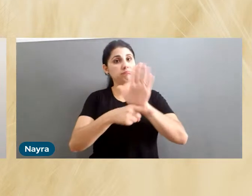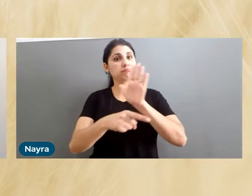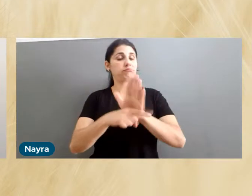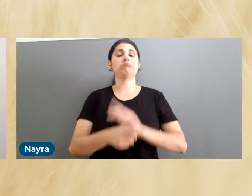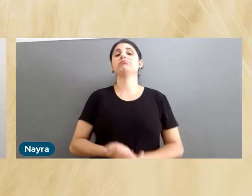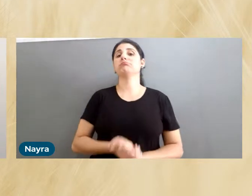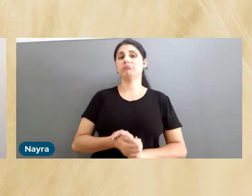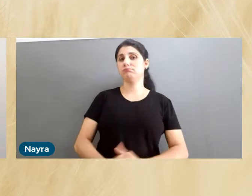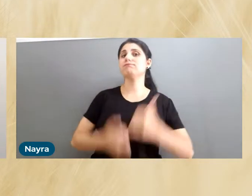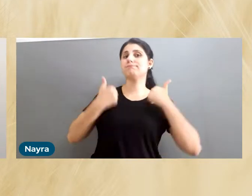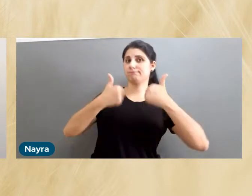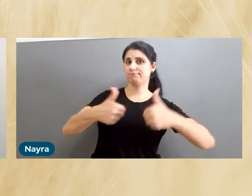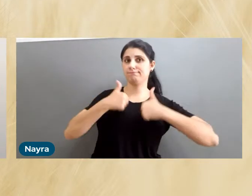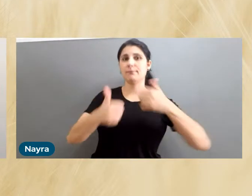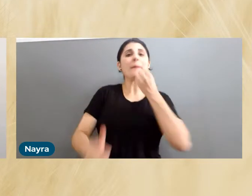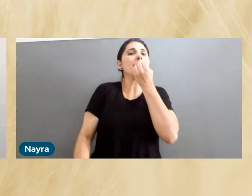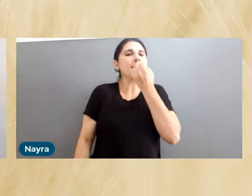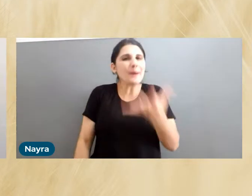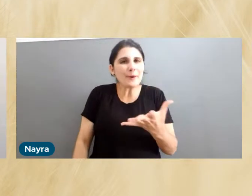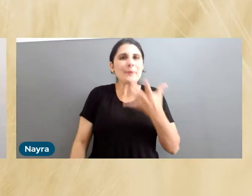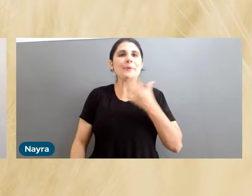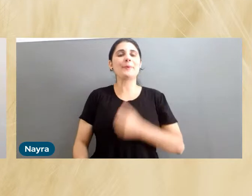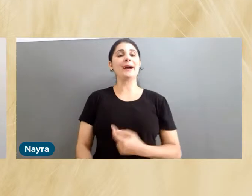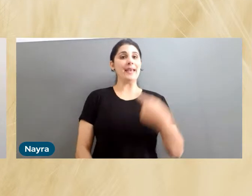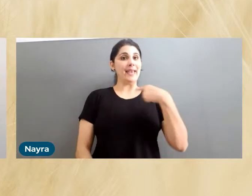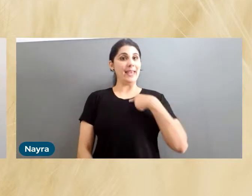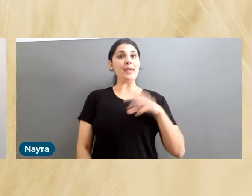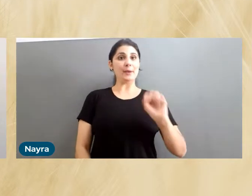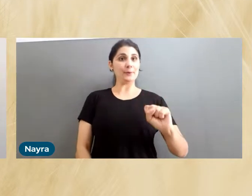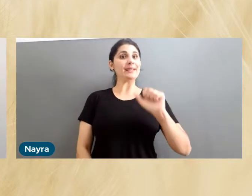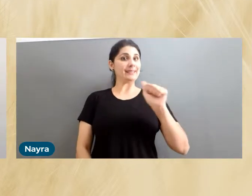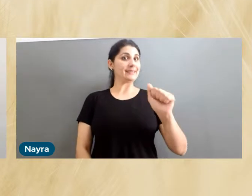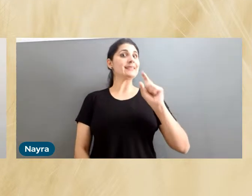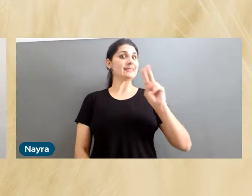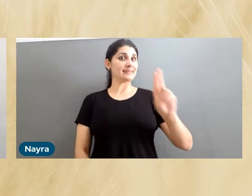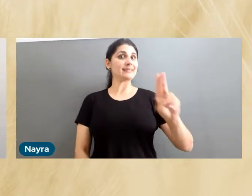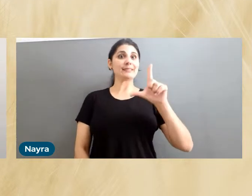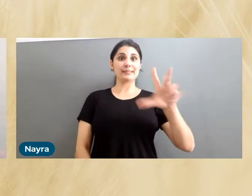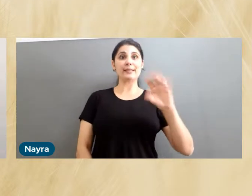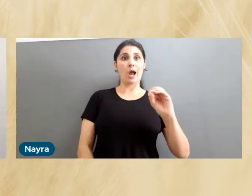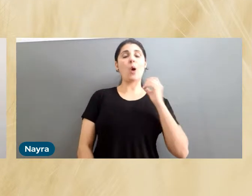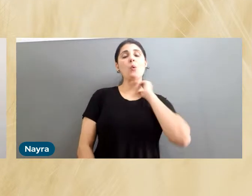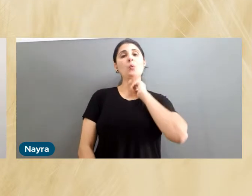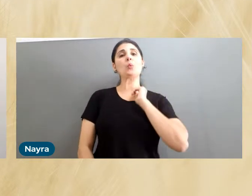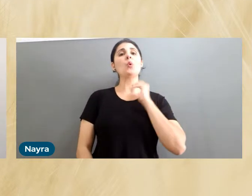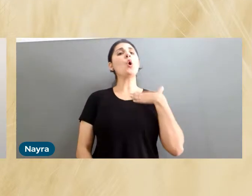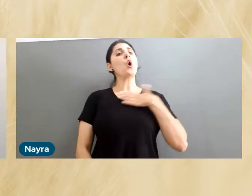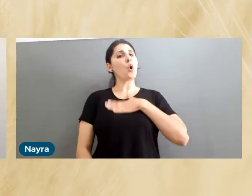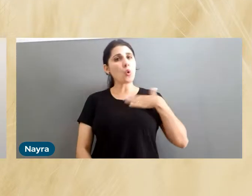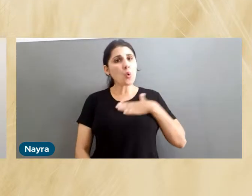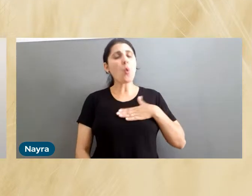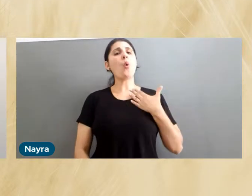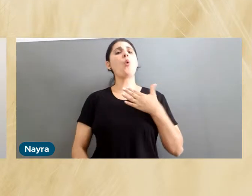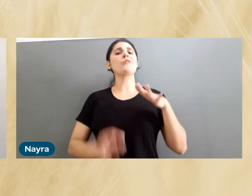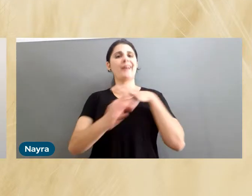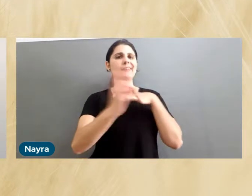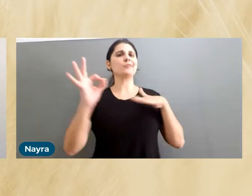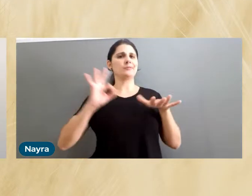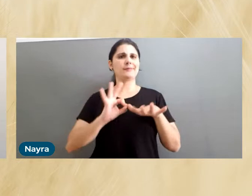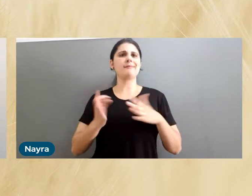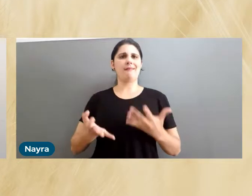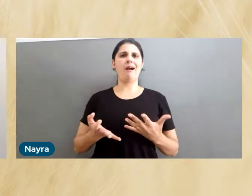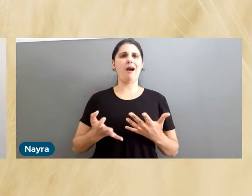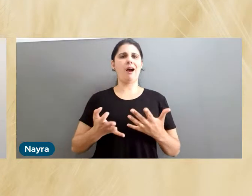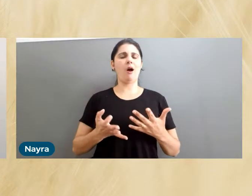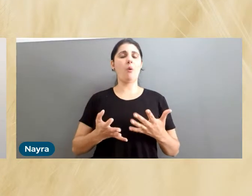extremamente importantes. Eu sou um profundo defensor da gente entender o potencial dessa ferramenta. Nós estamos